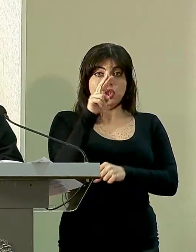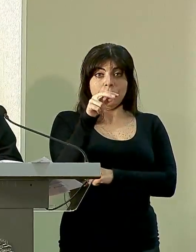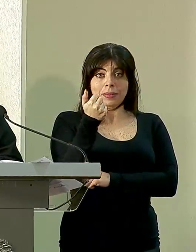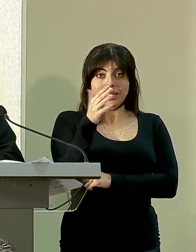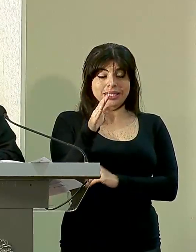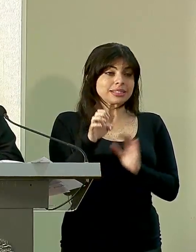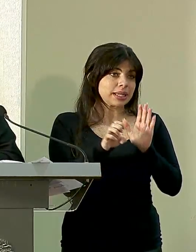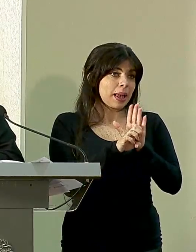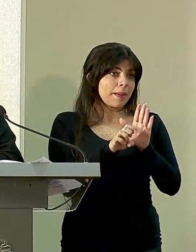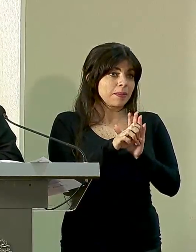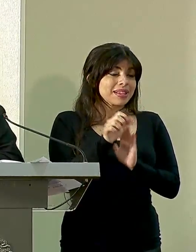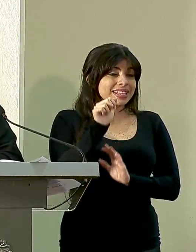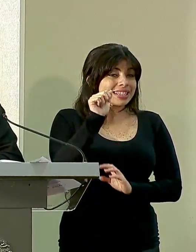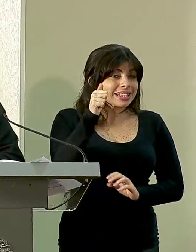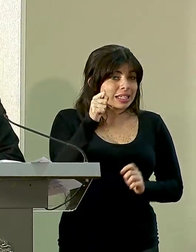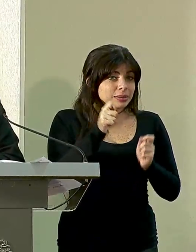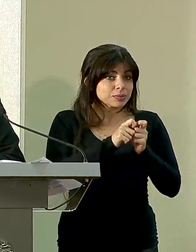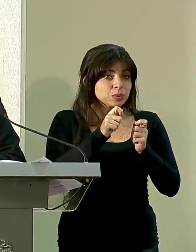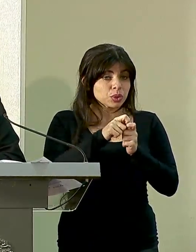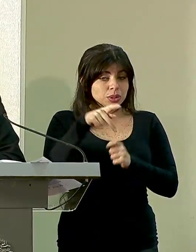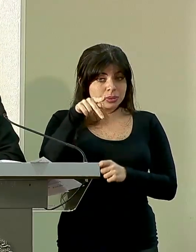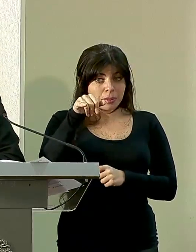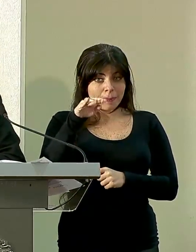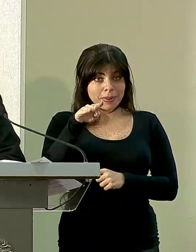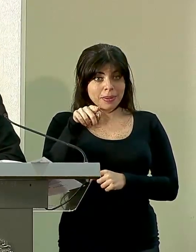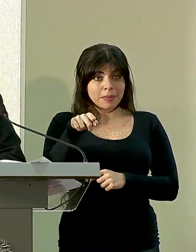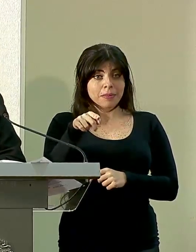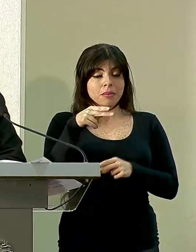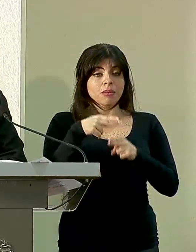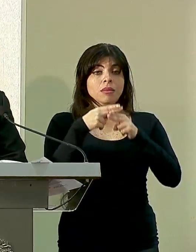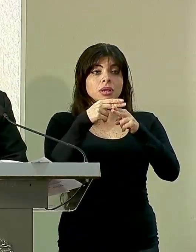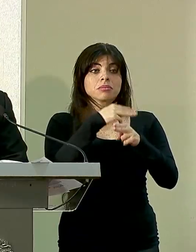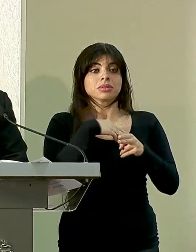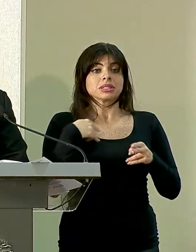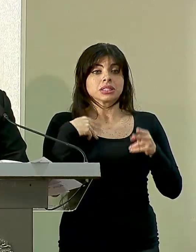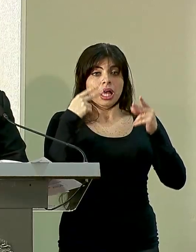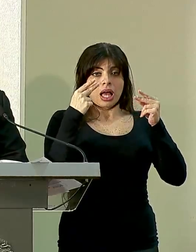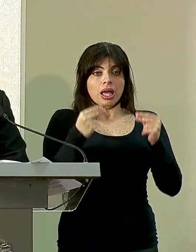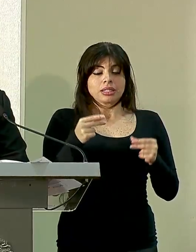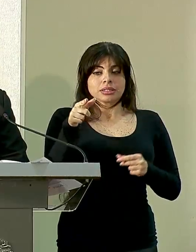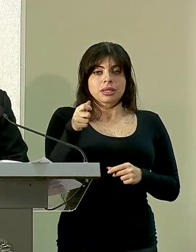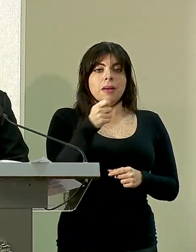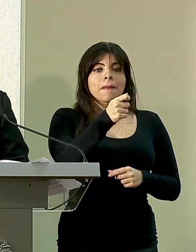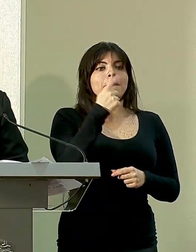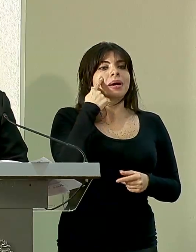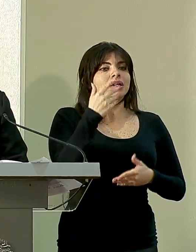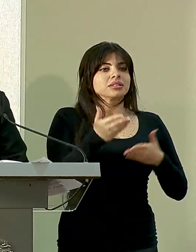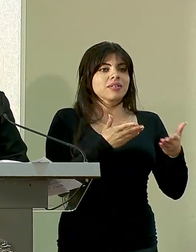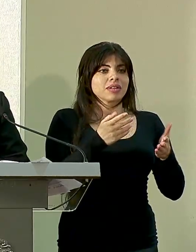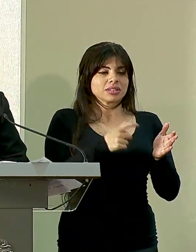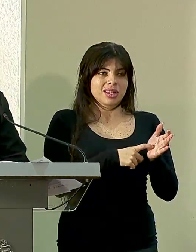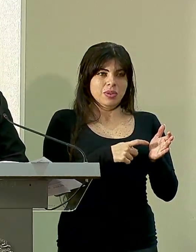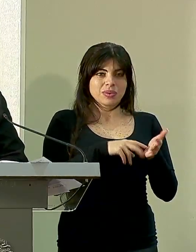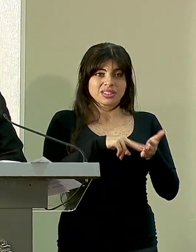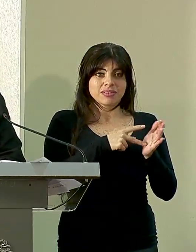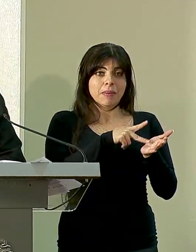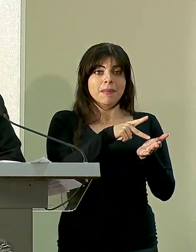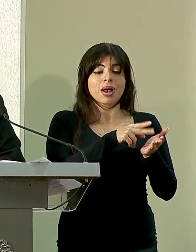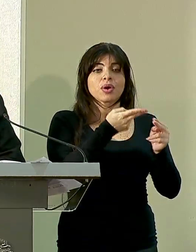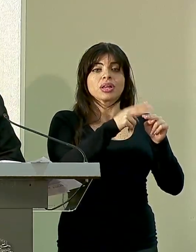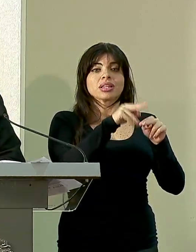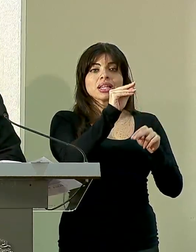por ejemplo, 10 puntos del PIB van a ser asignados por el Ministerio de Hacienda para servicio a la deuda. Es decir, pago de